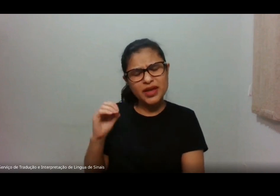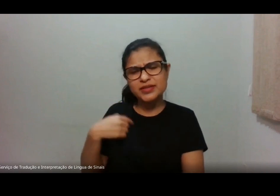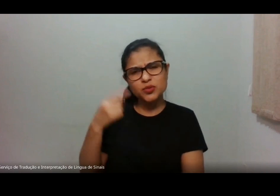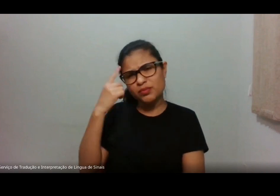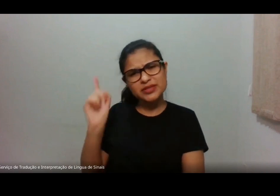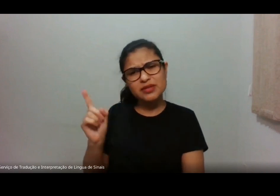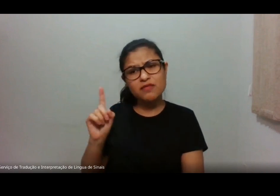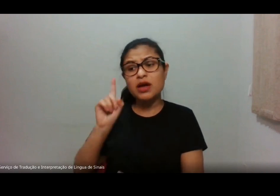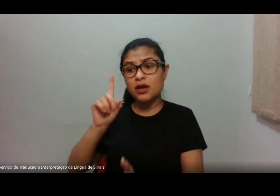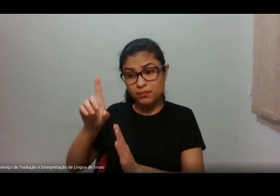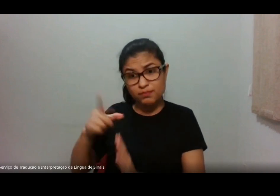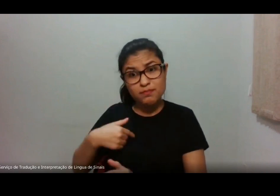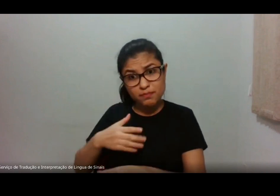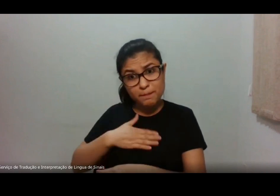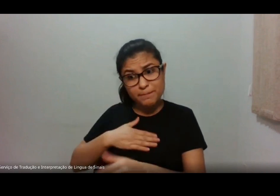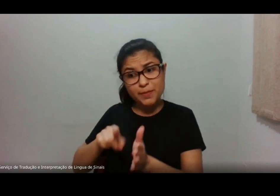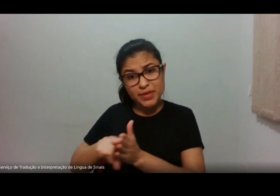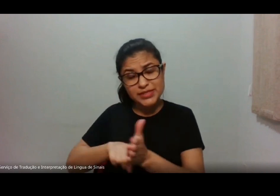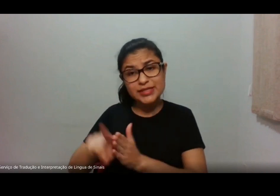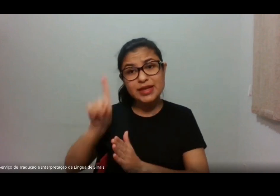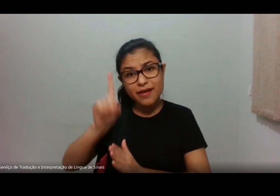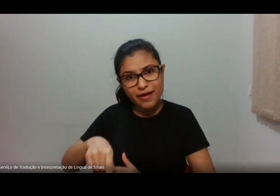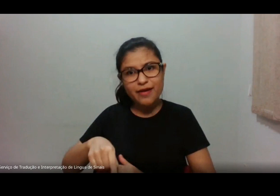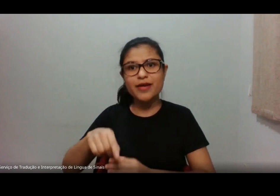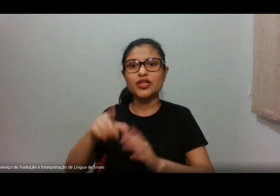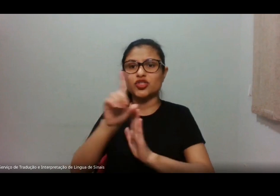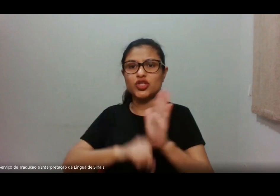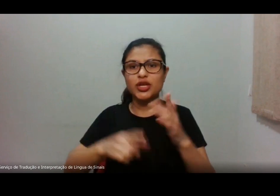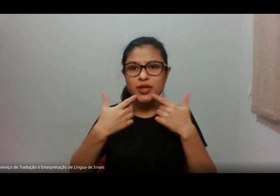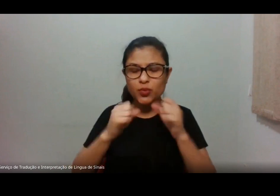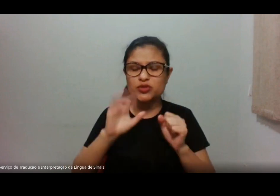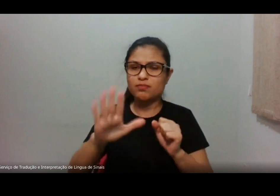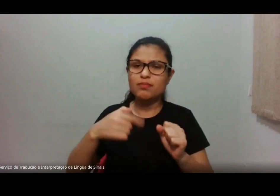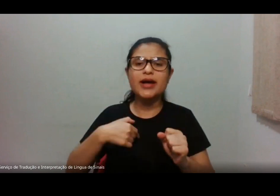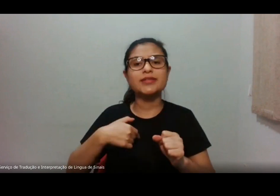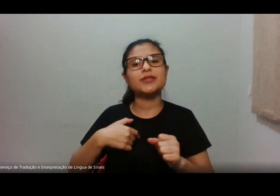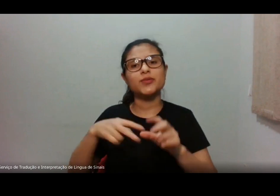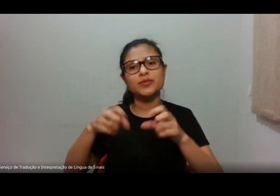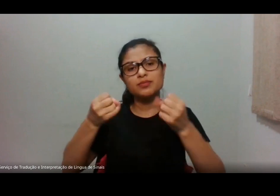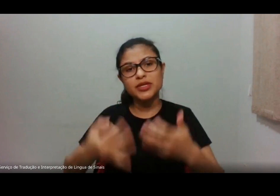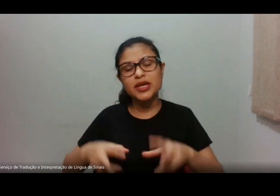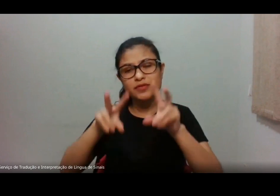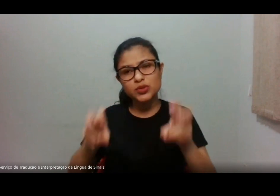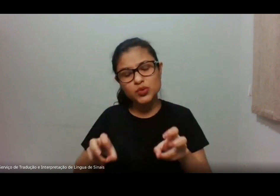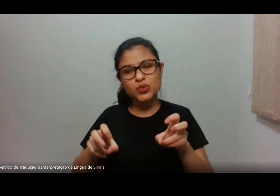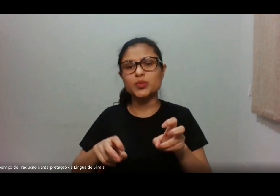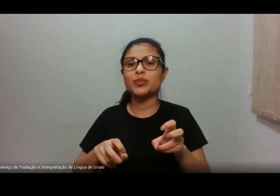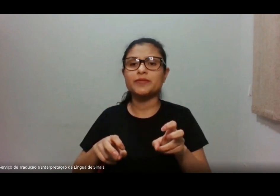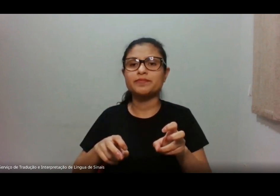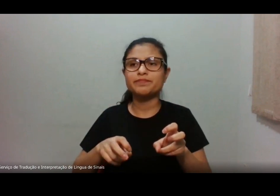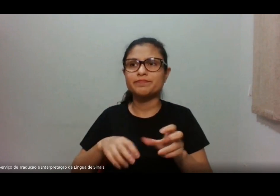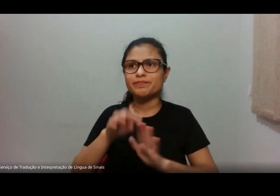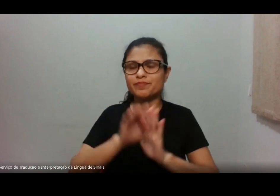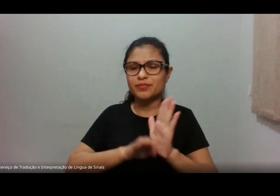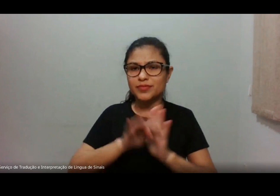esse doutorado era um doutorado em direito linguístico, mas ele era todo feito sobre legislação, sobre textualidades